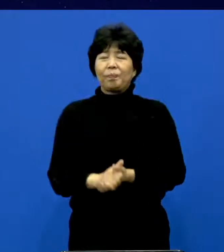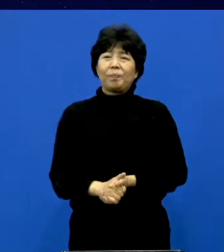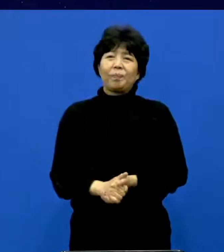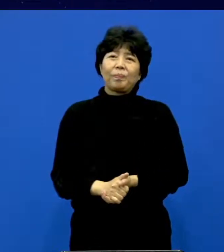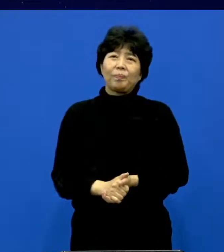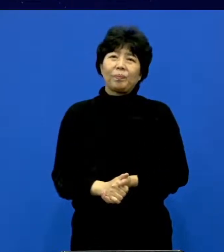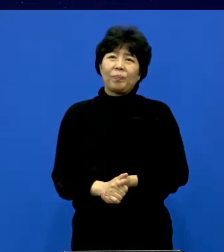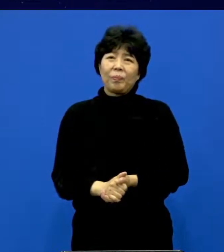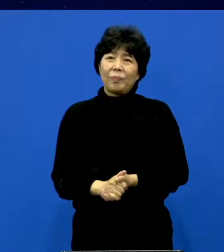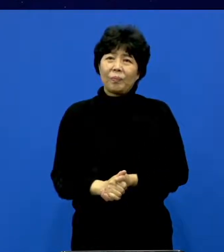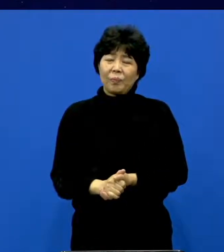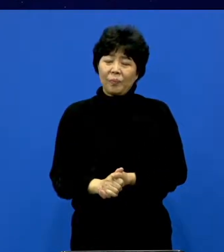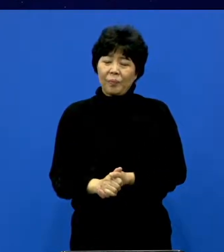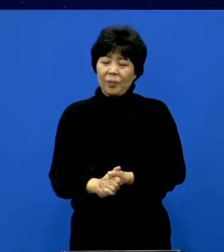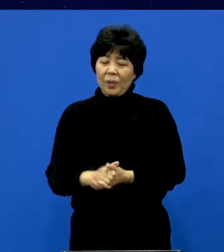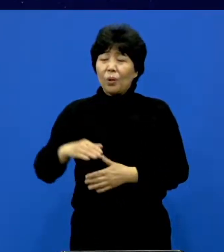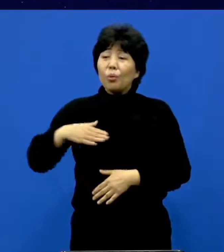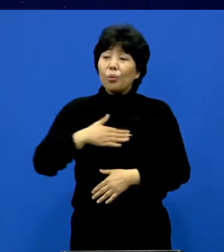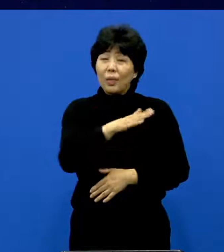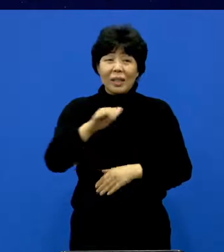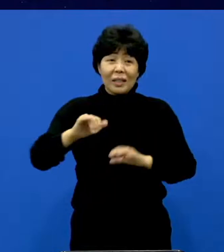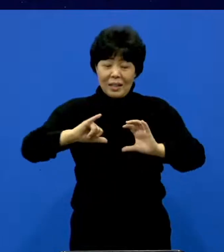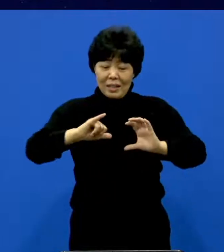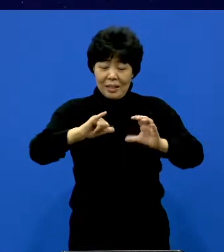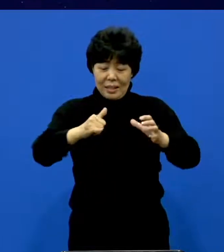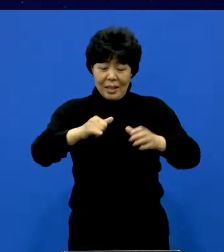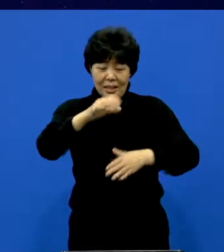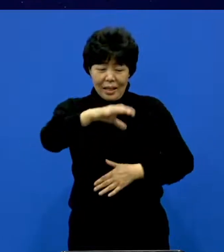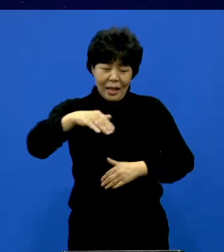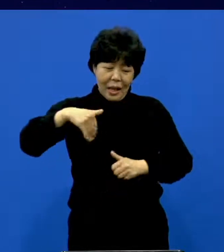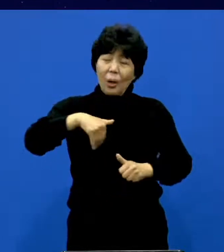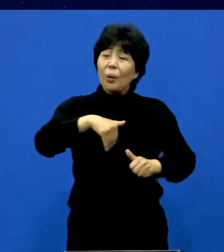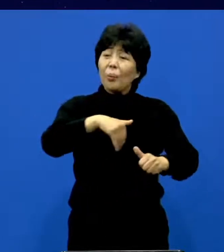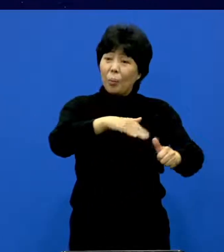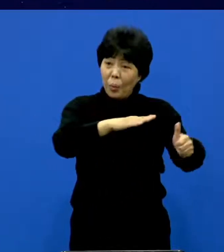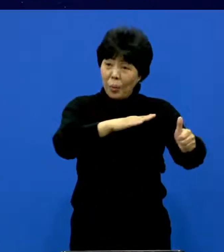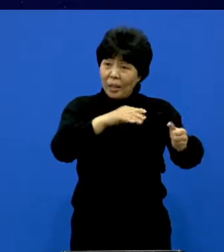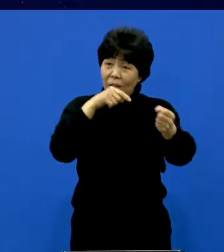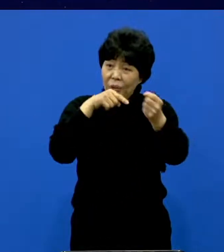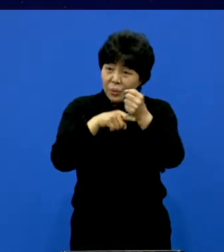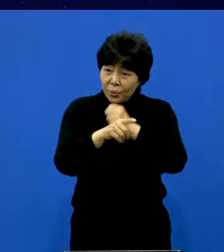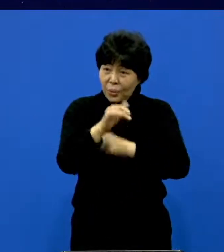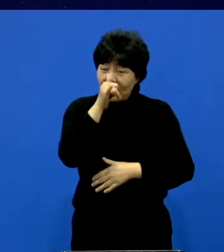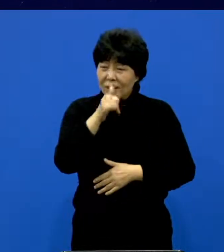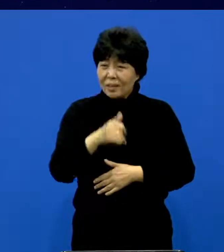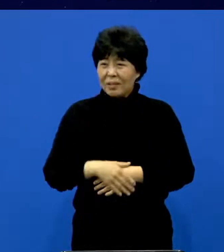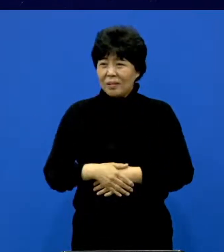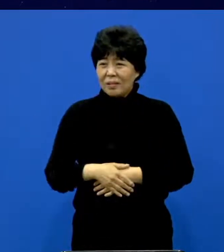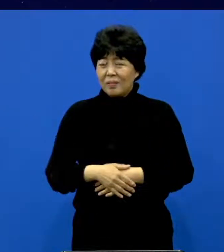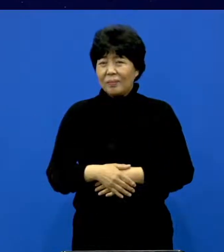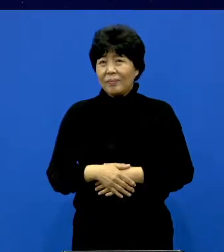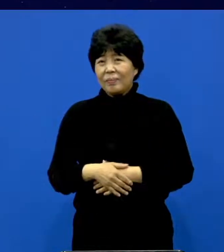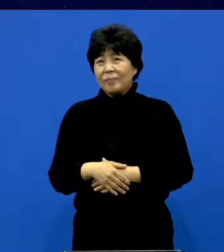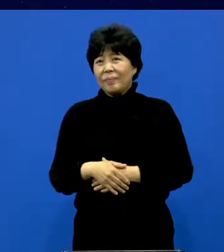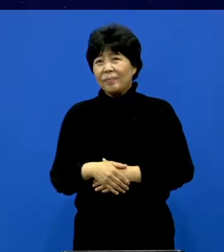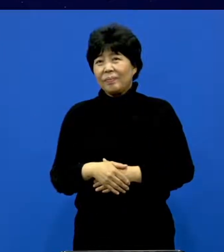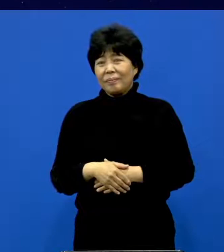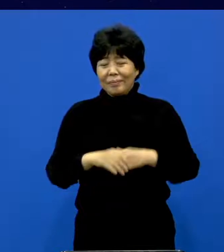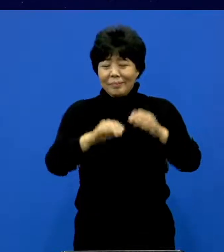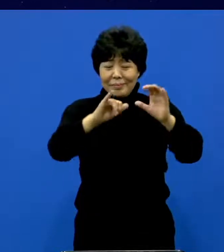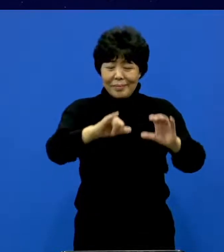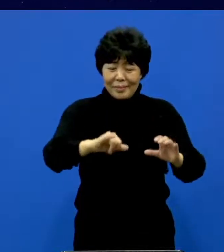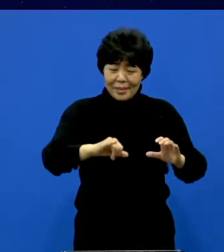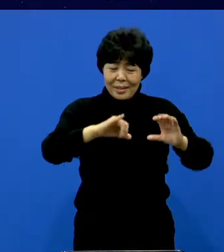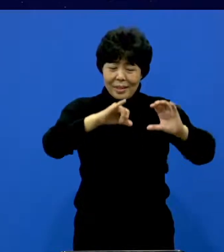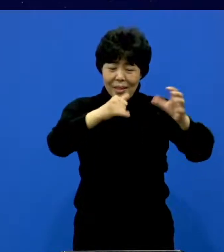살도록 우리를 세상 가운데 부르셨다. 이건 뭐예요? 왜 세상 가운데 우리를 부르셨어요? 세상은 이렇게 살아갈 수 있는 능력도